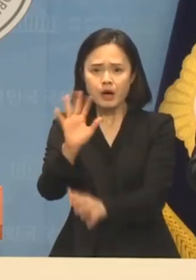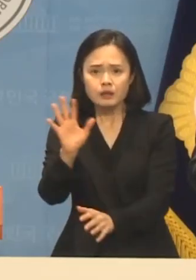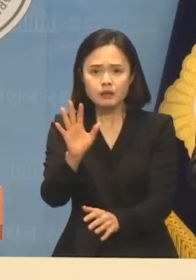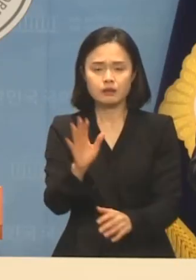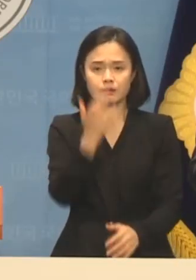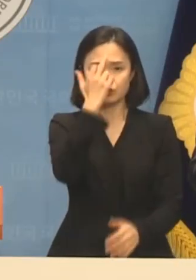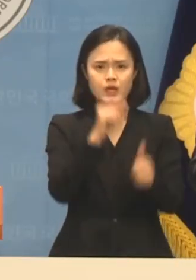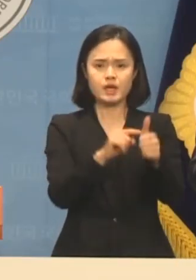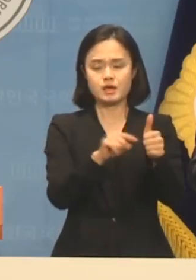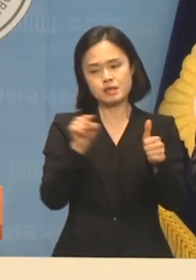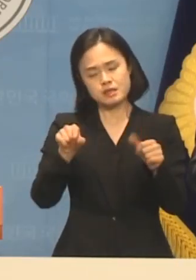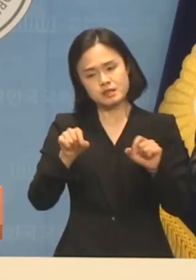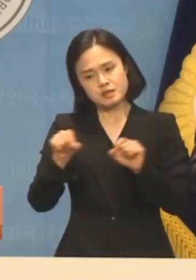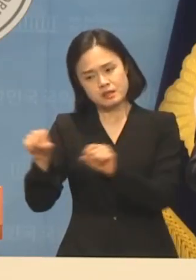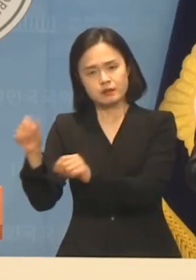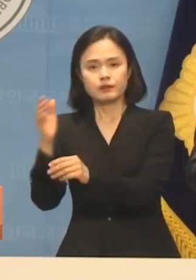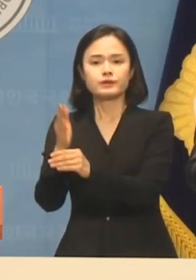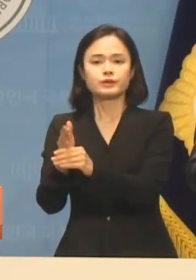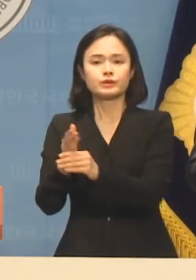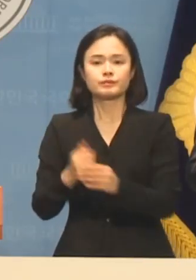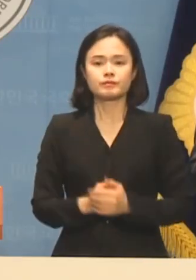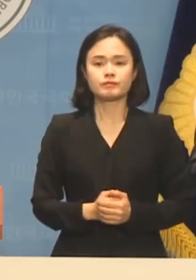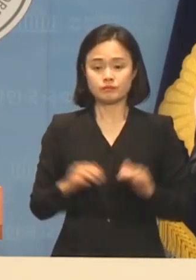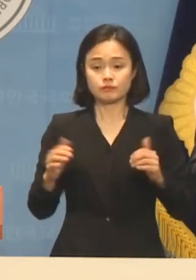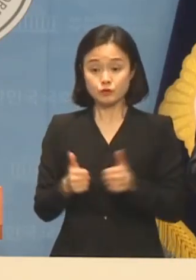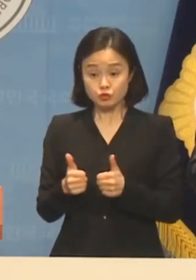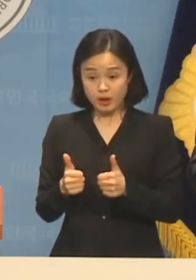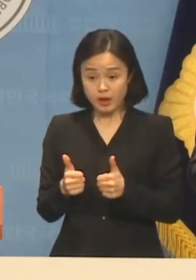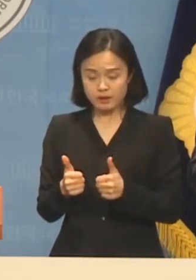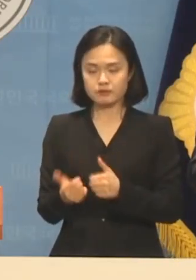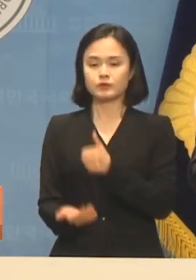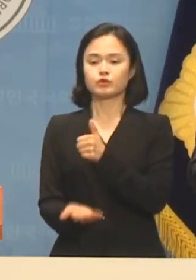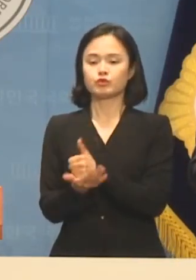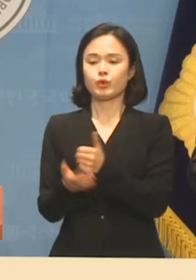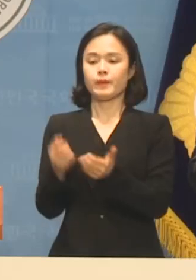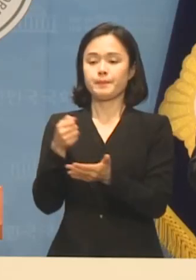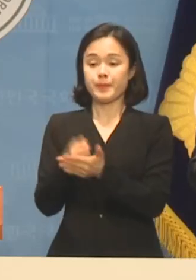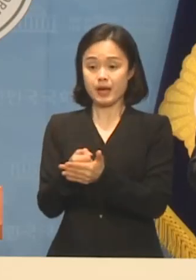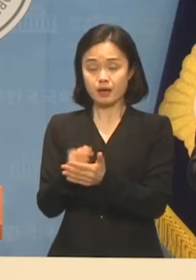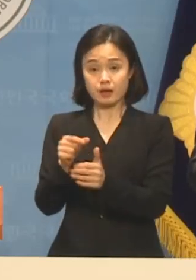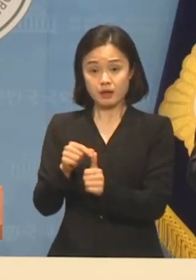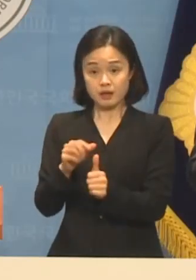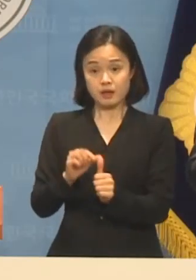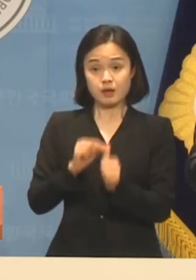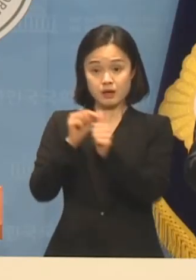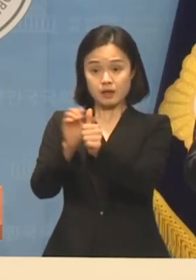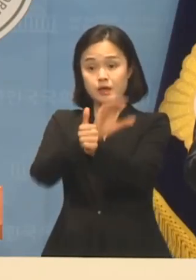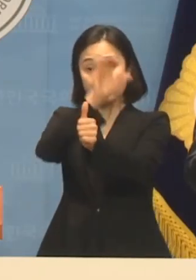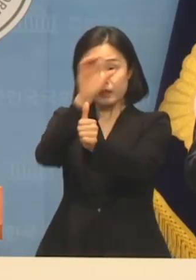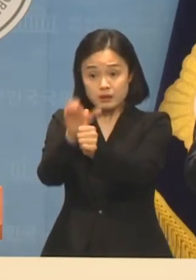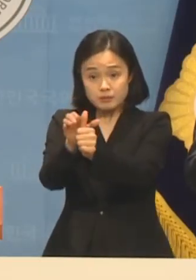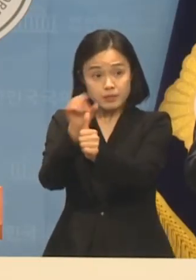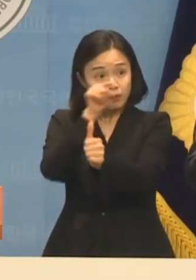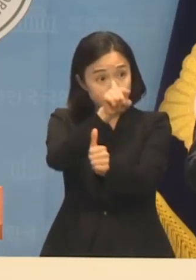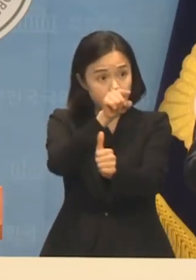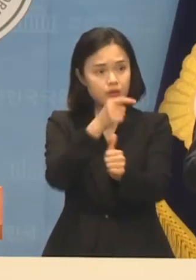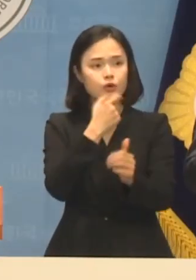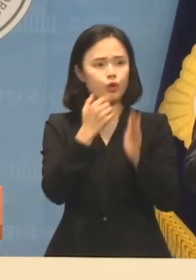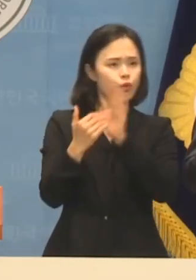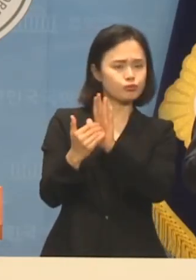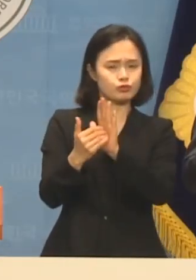대한 대통령의 임명은 형식적인 것에 불과하고 임명을 거부할 수 없음이